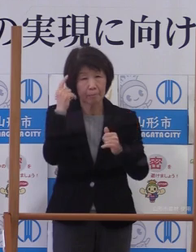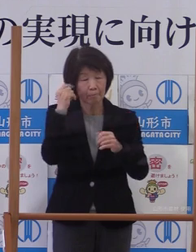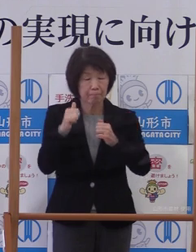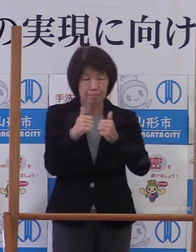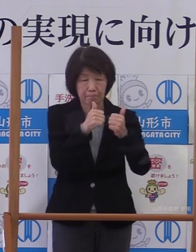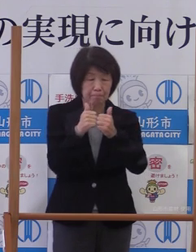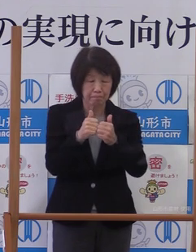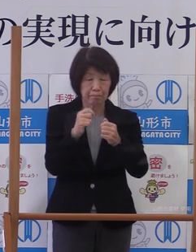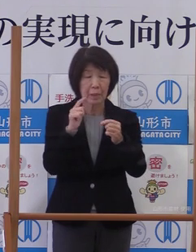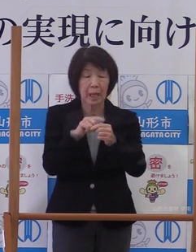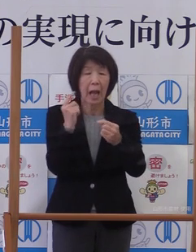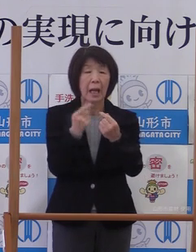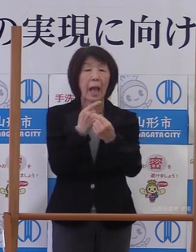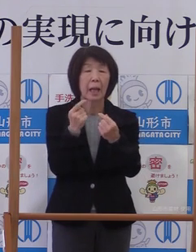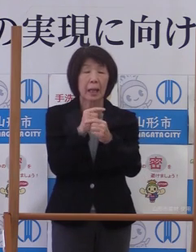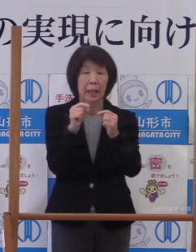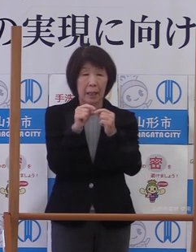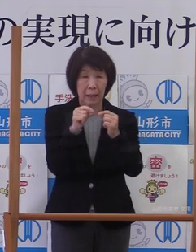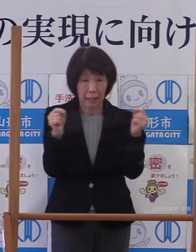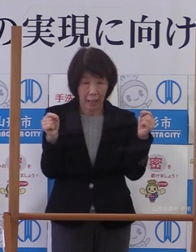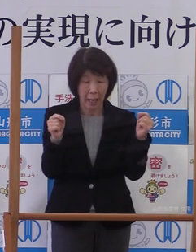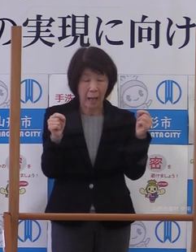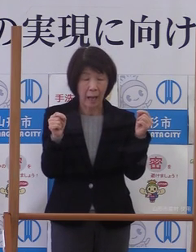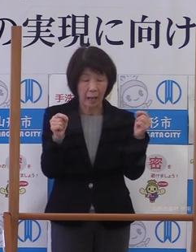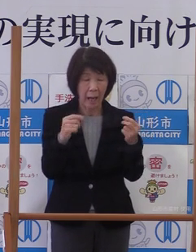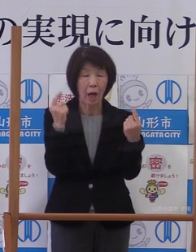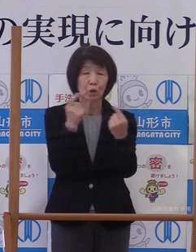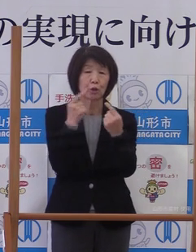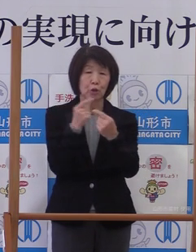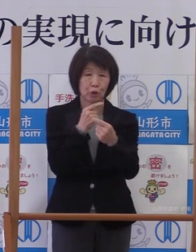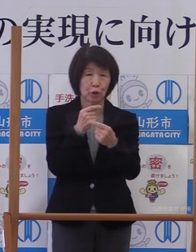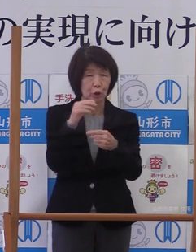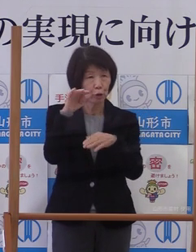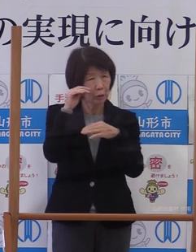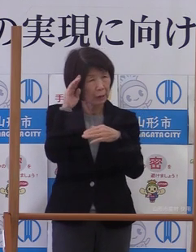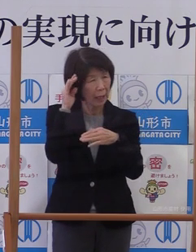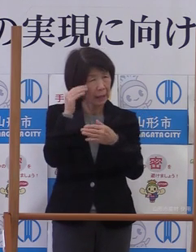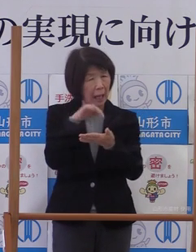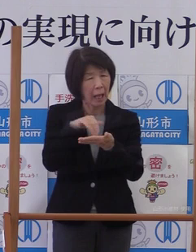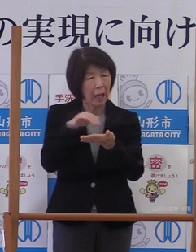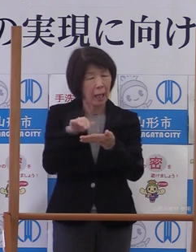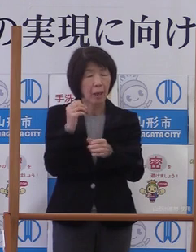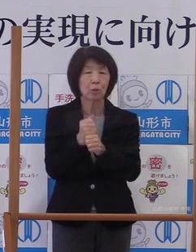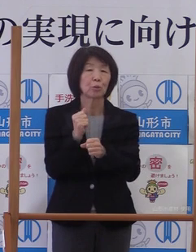受け、修理工事に向けた概算書の作成を行います。